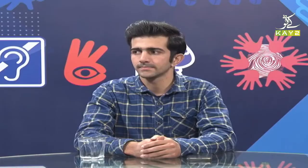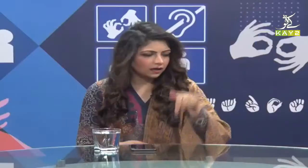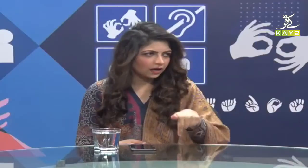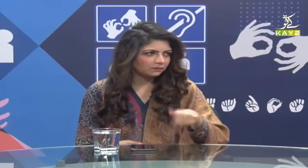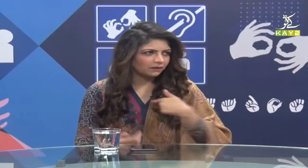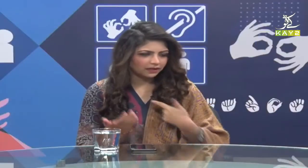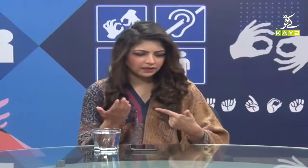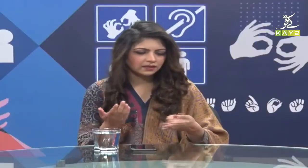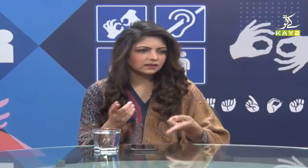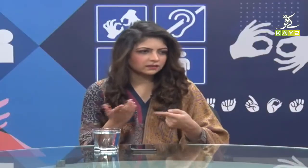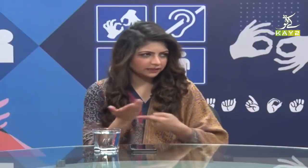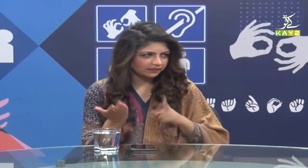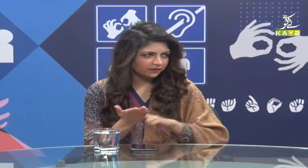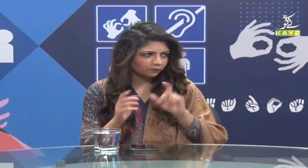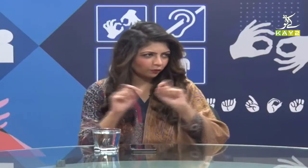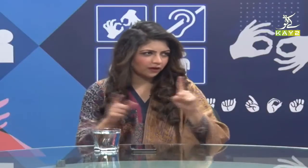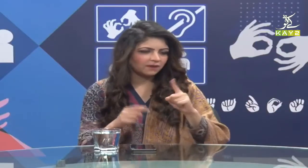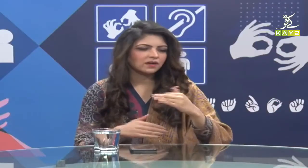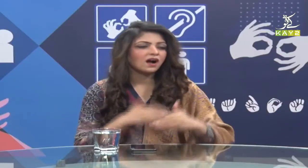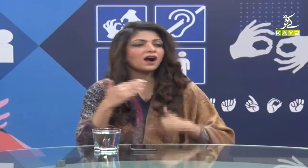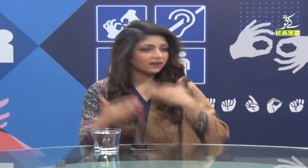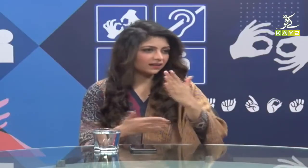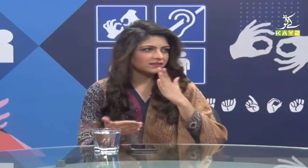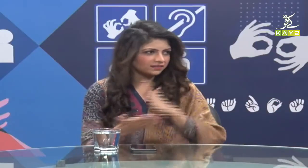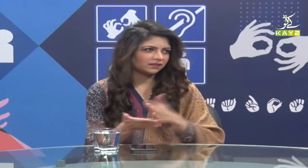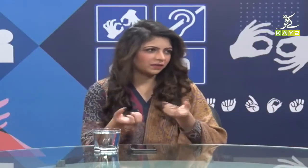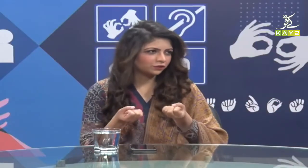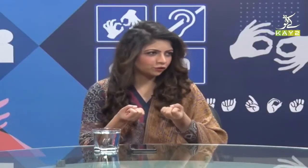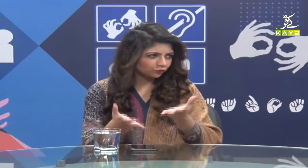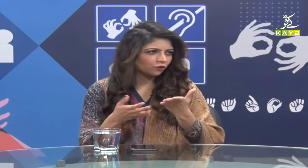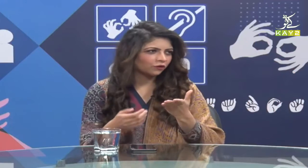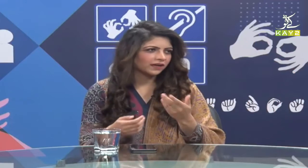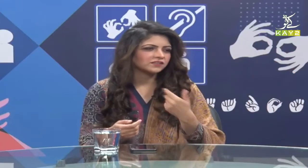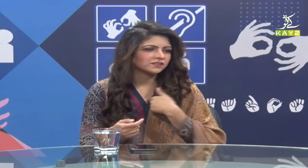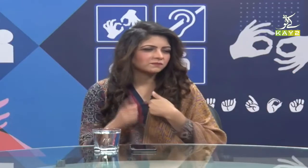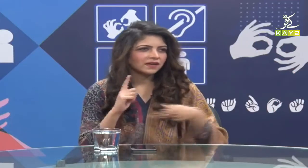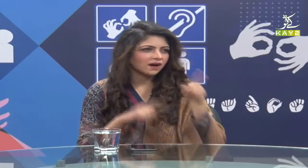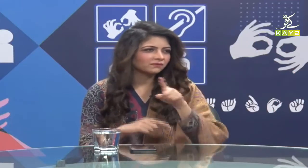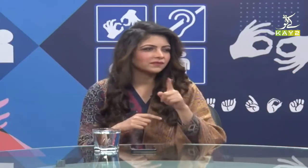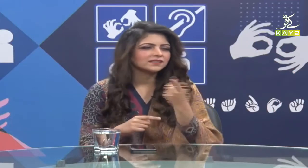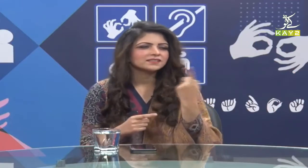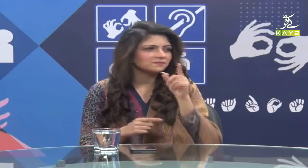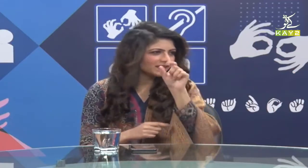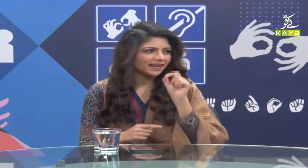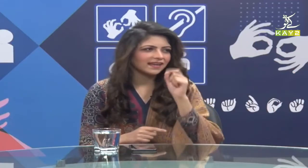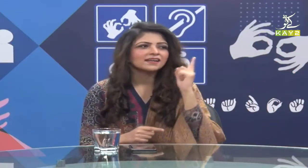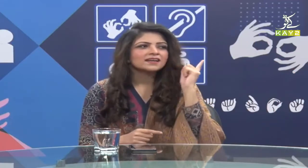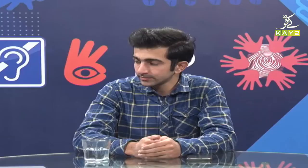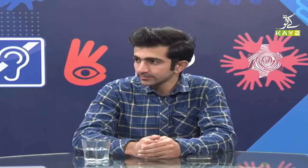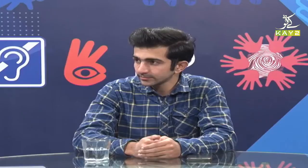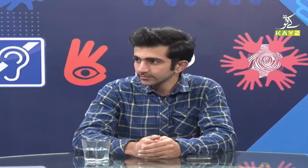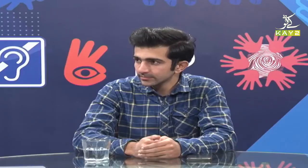हुए। अब हमारे टीवी प्रोग्राम का अगला सेगमेंट शुरू हो रहा है जिसमें हम किसी भी